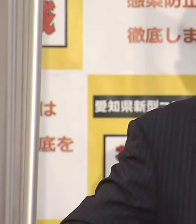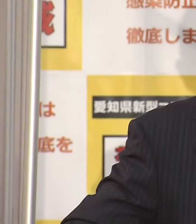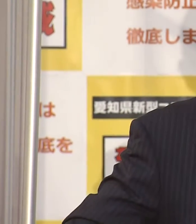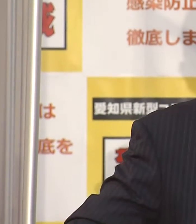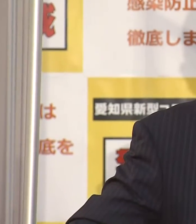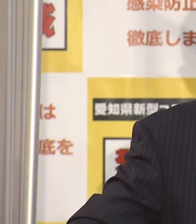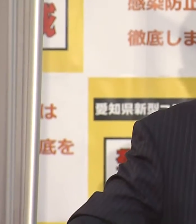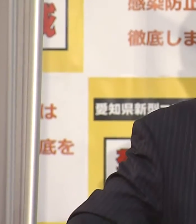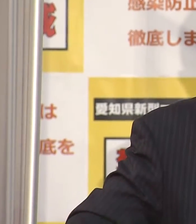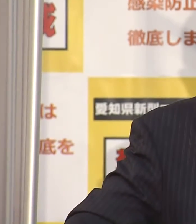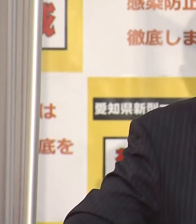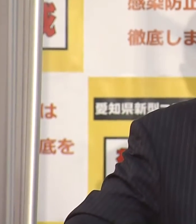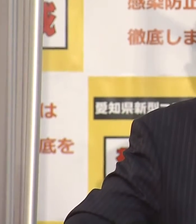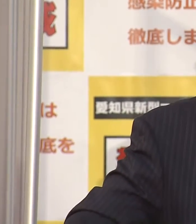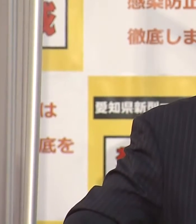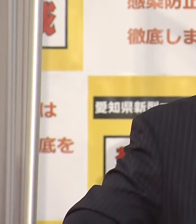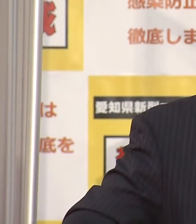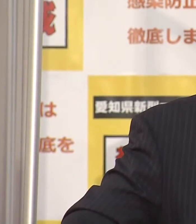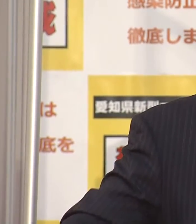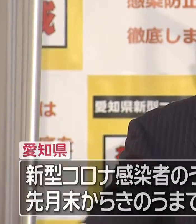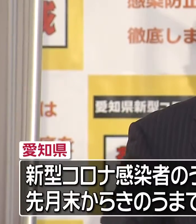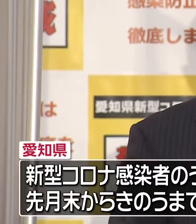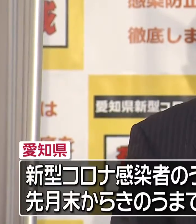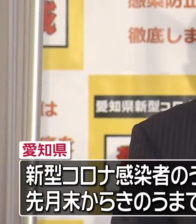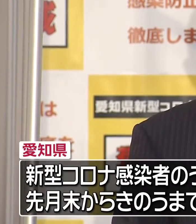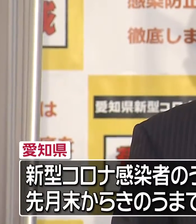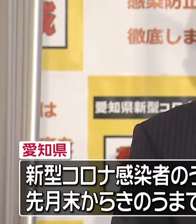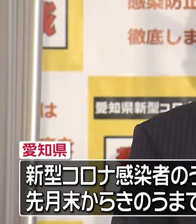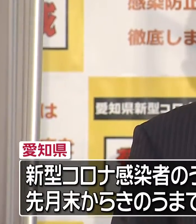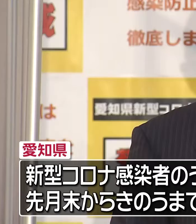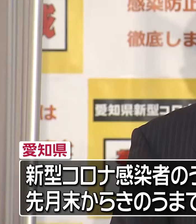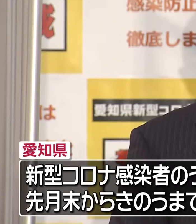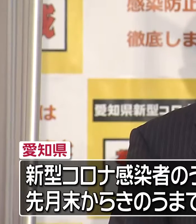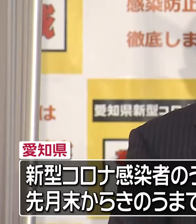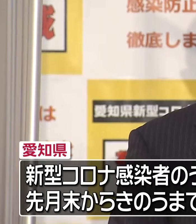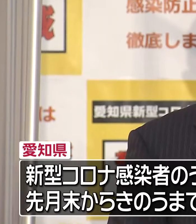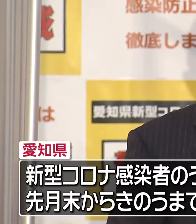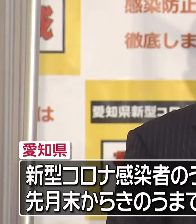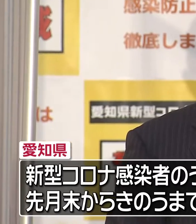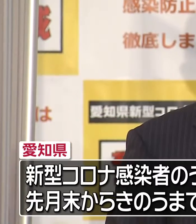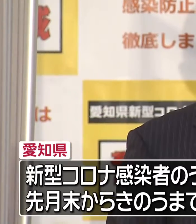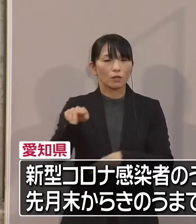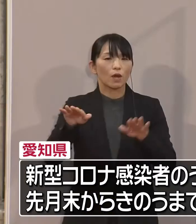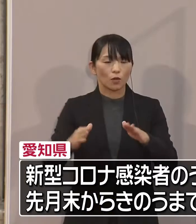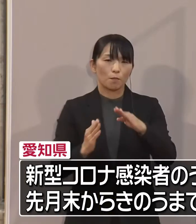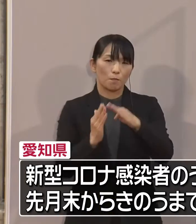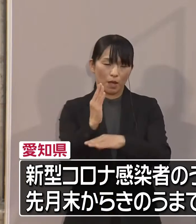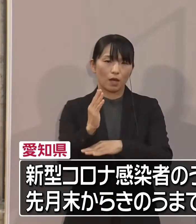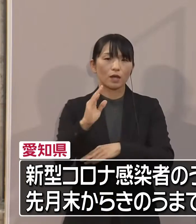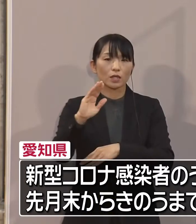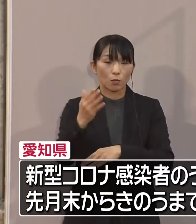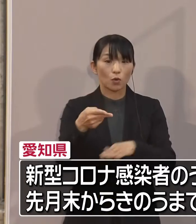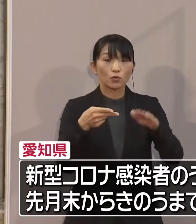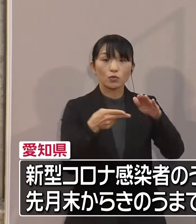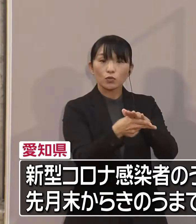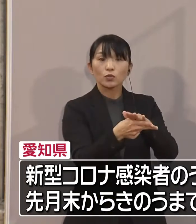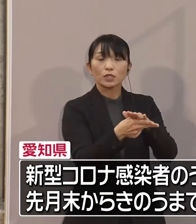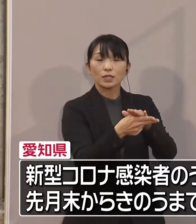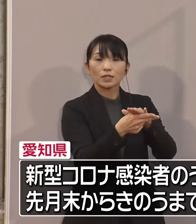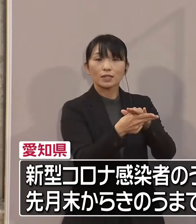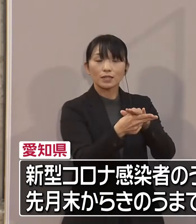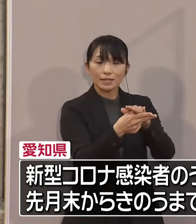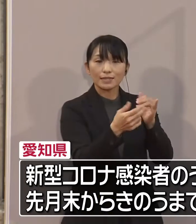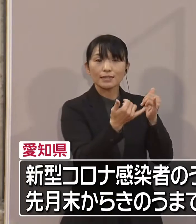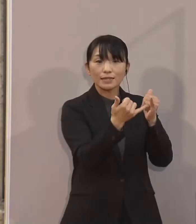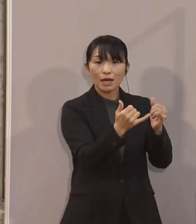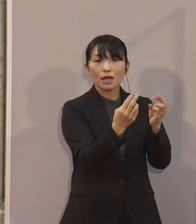愛知県内の感染者のうちオミクロン株を疑う人の割合は先月末から昨日までの1週間でおよそ9割を占めていること